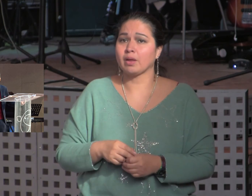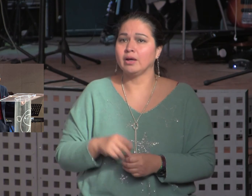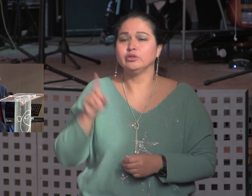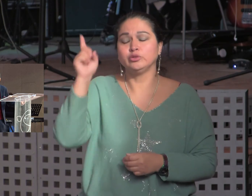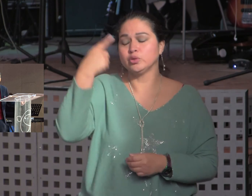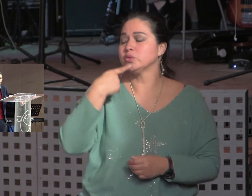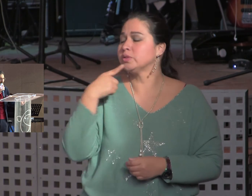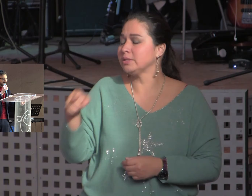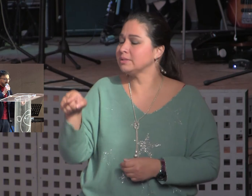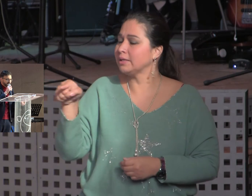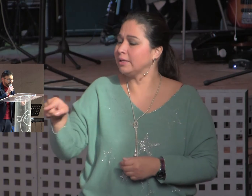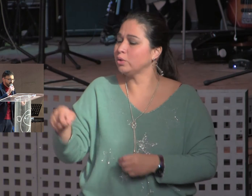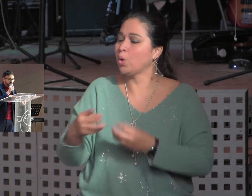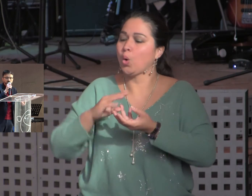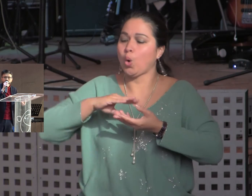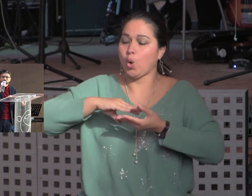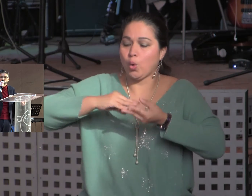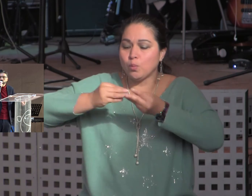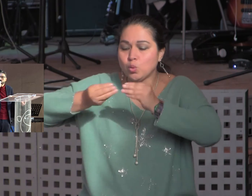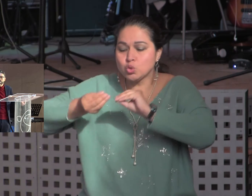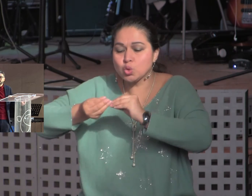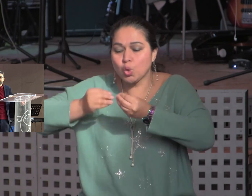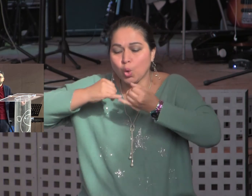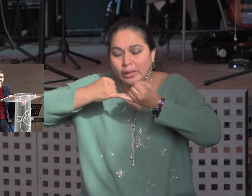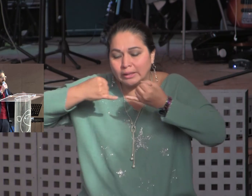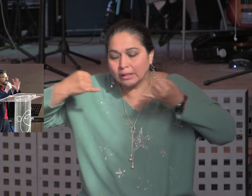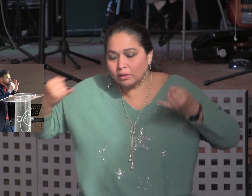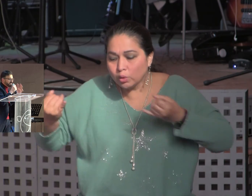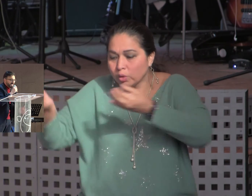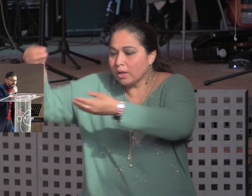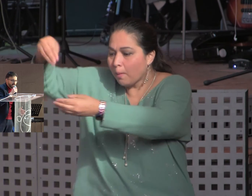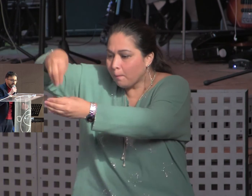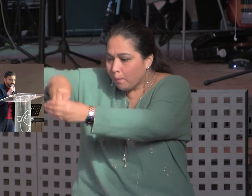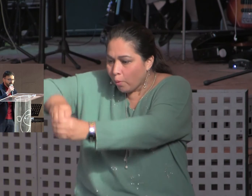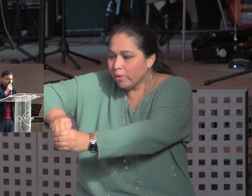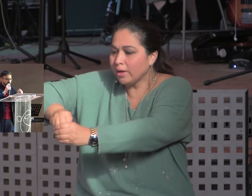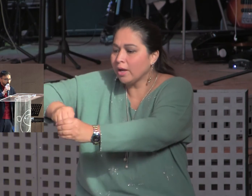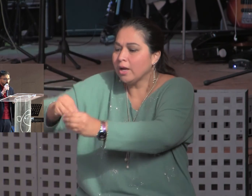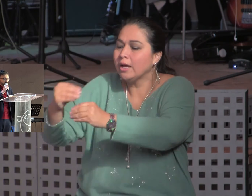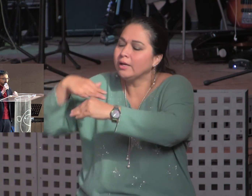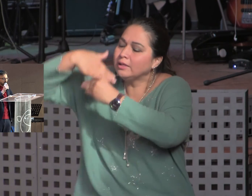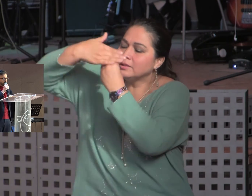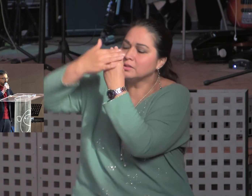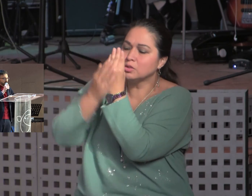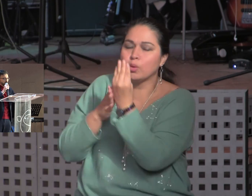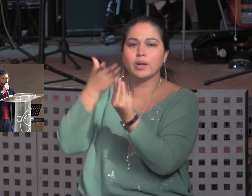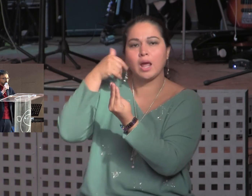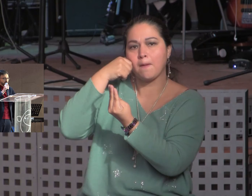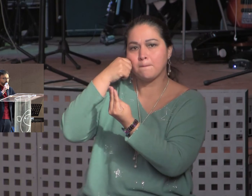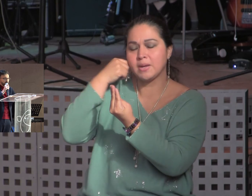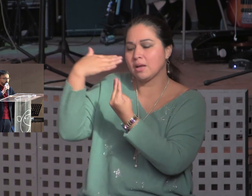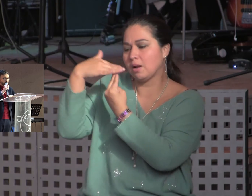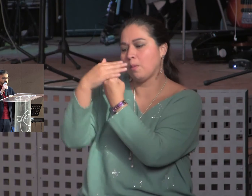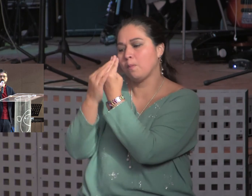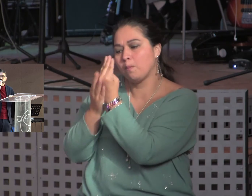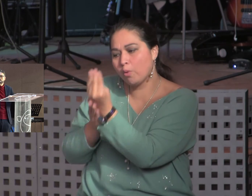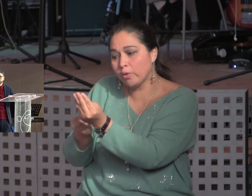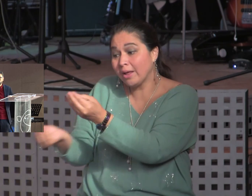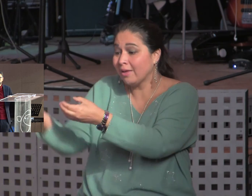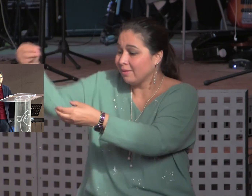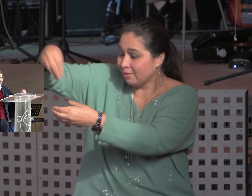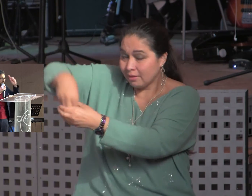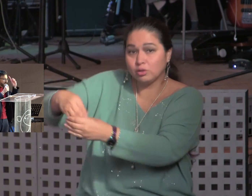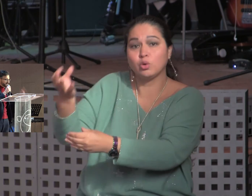subir sobre vosotros la carne. Y os cubriré ¿de qué? De piel. Y pondré sobre vosotros espíritu